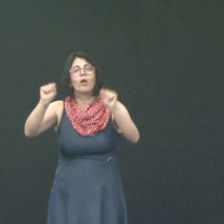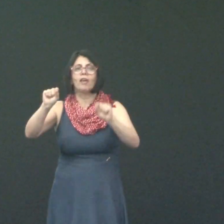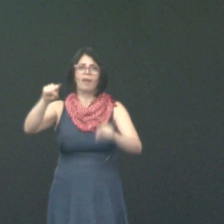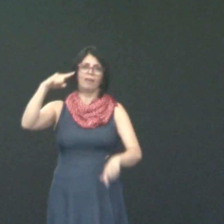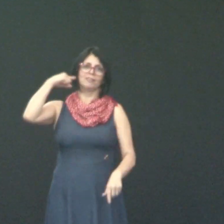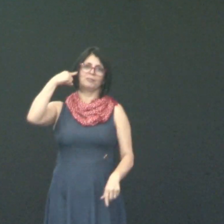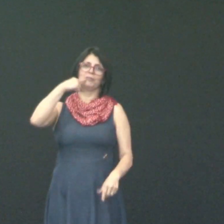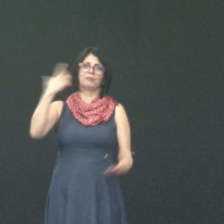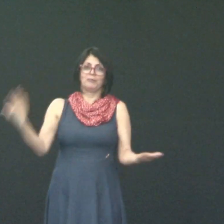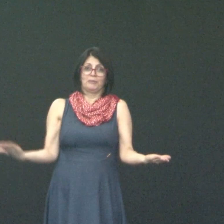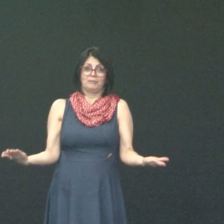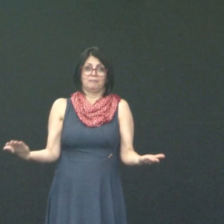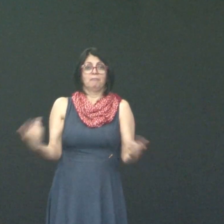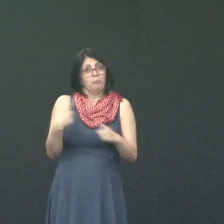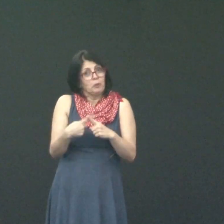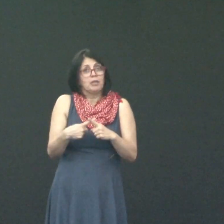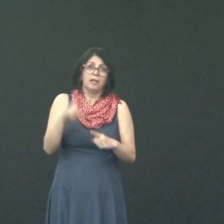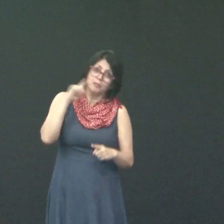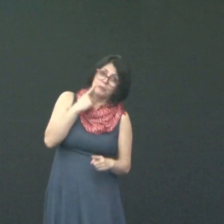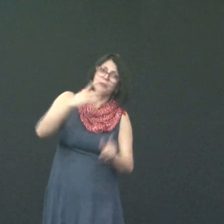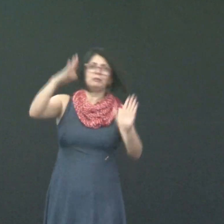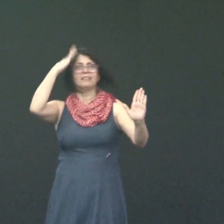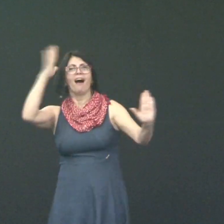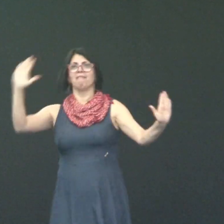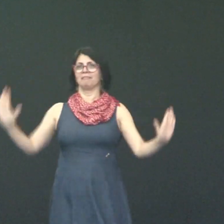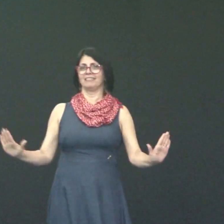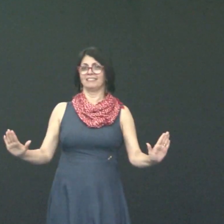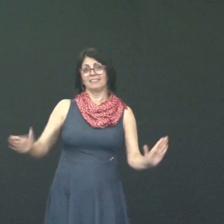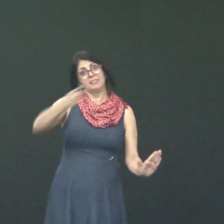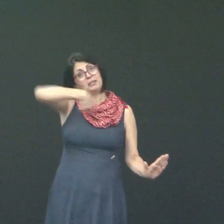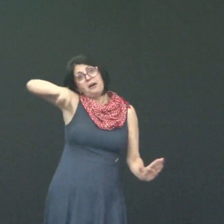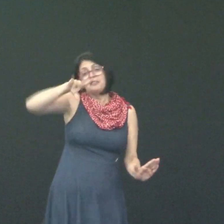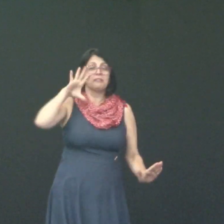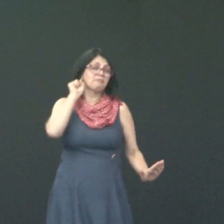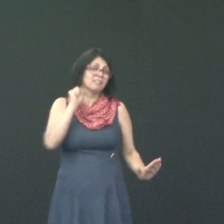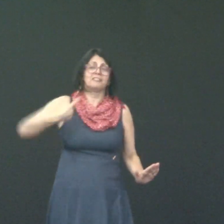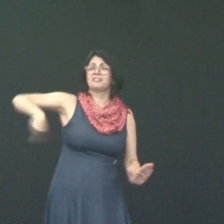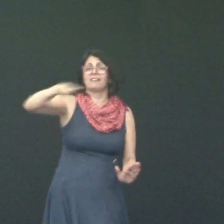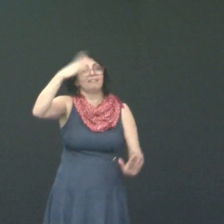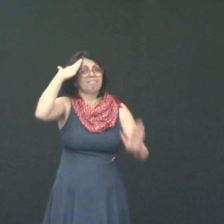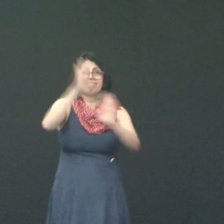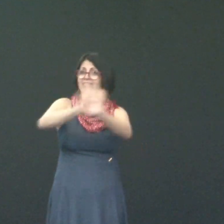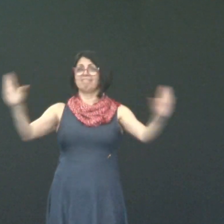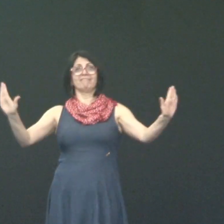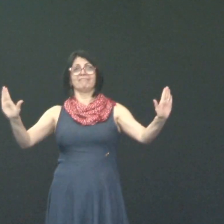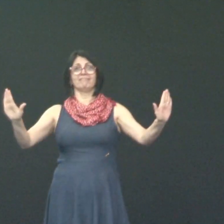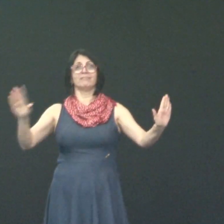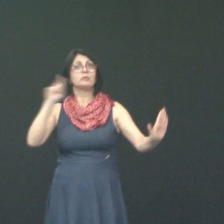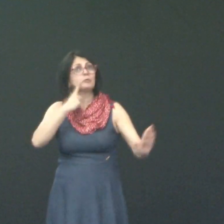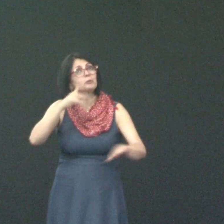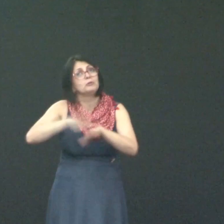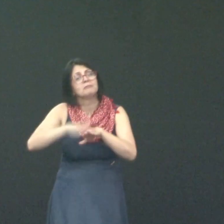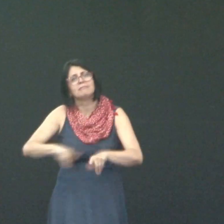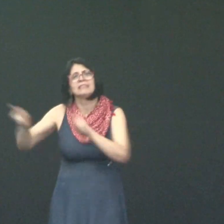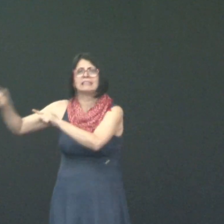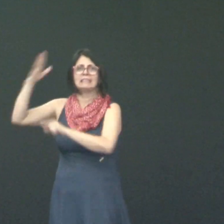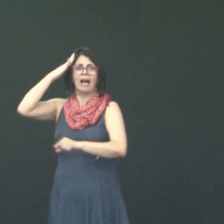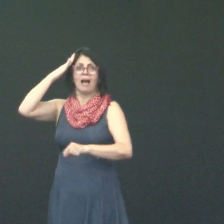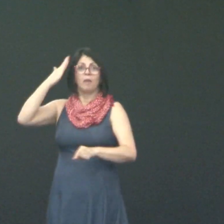estamos em um momento em que os surdos são os protagonistas. Os surdos falam de si mesmos. E é isso